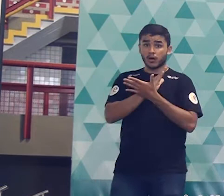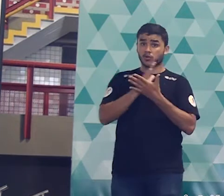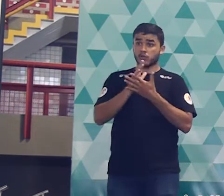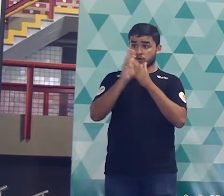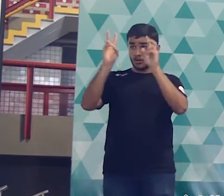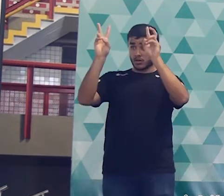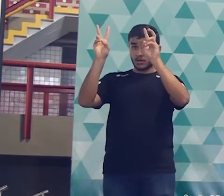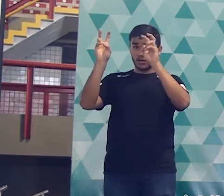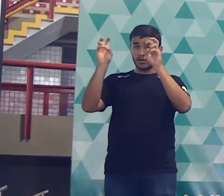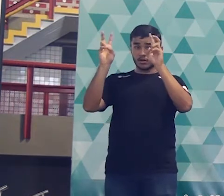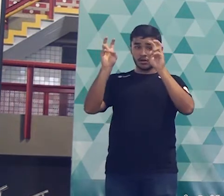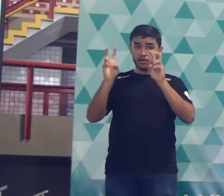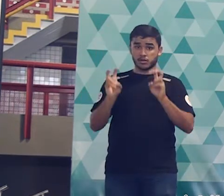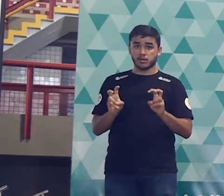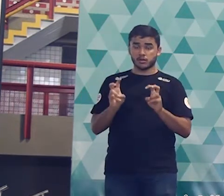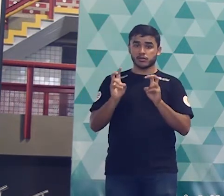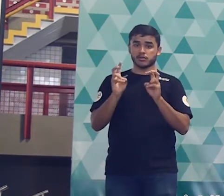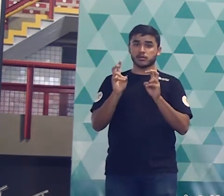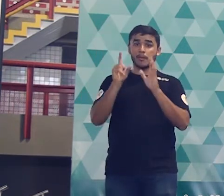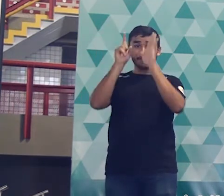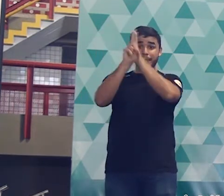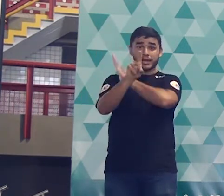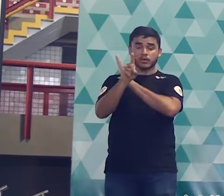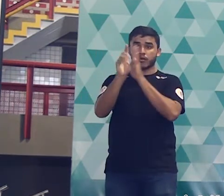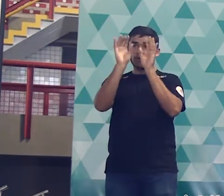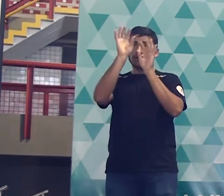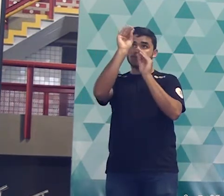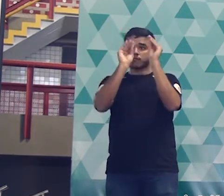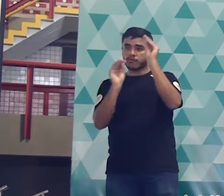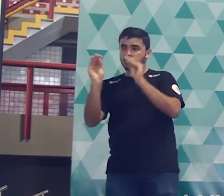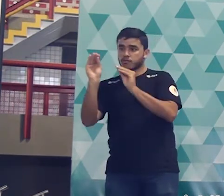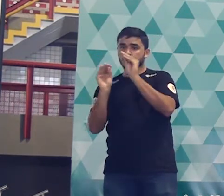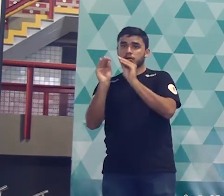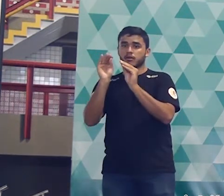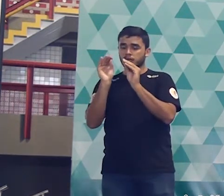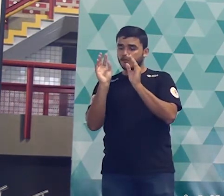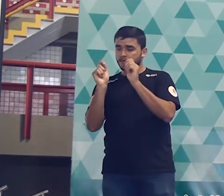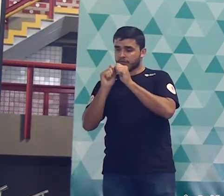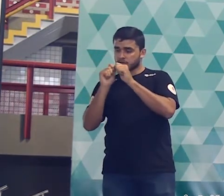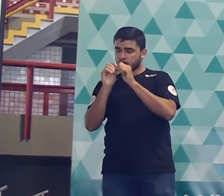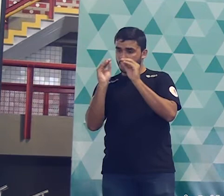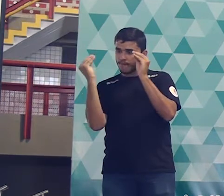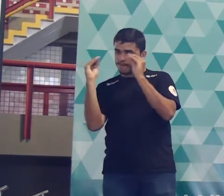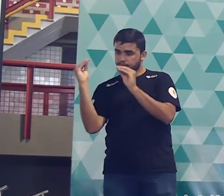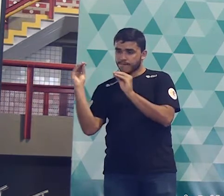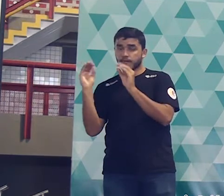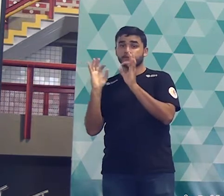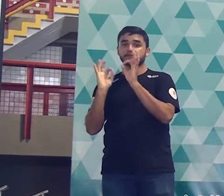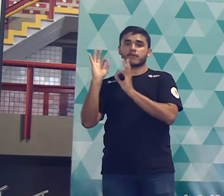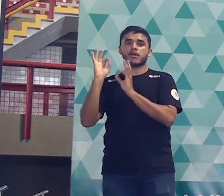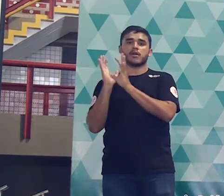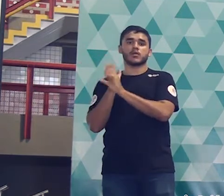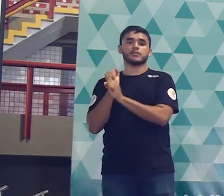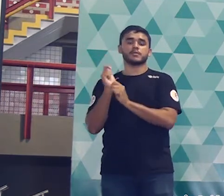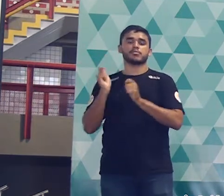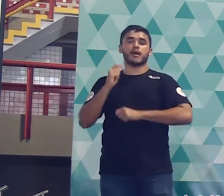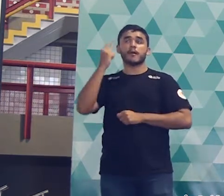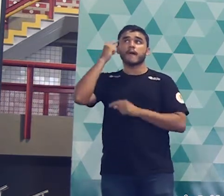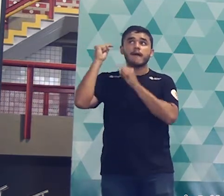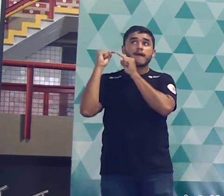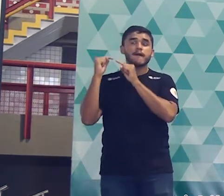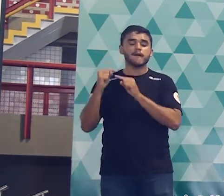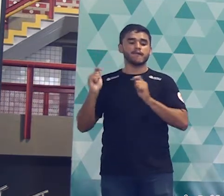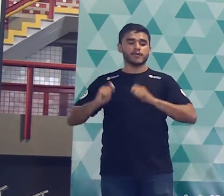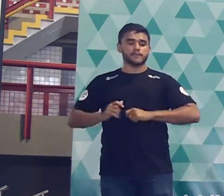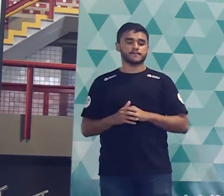as informações contidas no enunciado, organizar e elaborar o nosso raciocínio. Por exemplo, olha aí para a quarta questão, bem